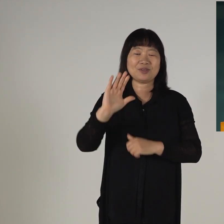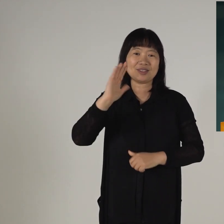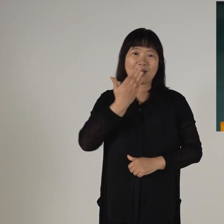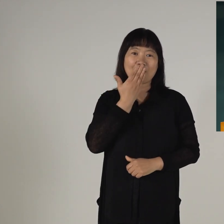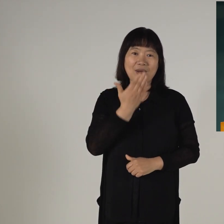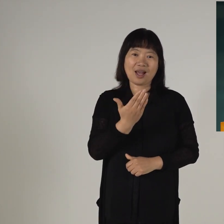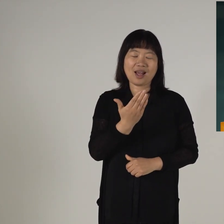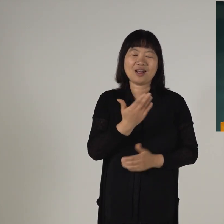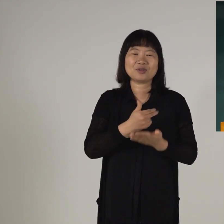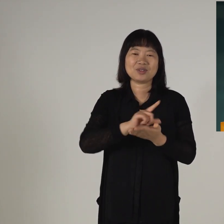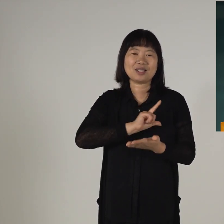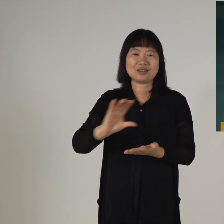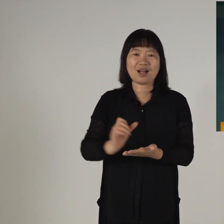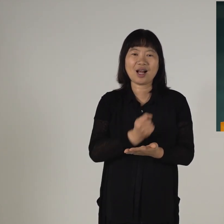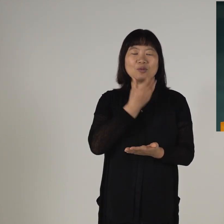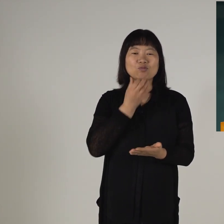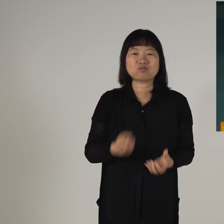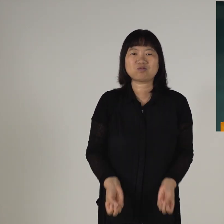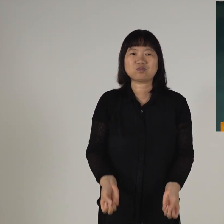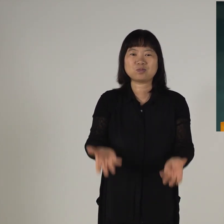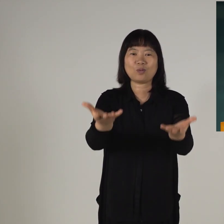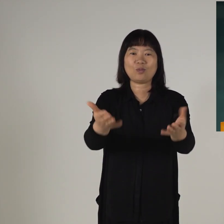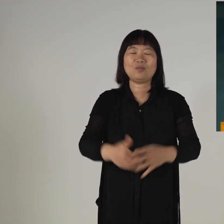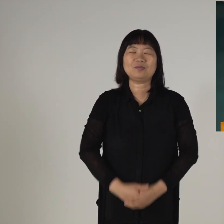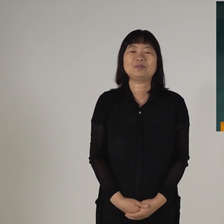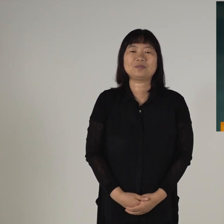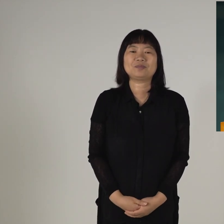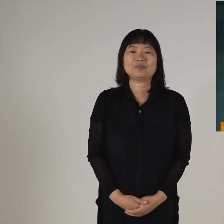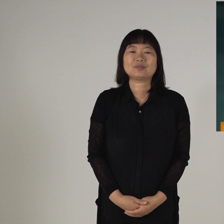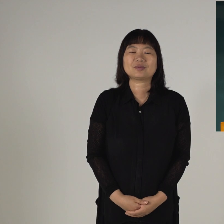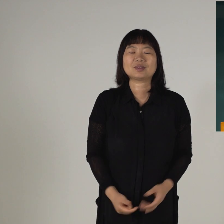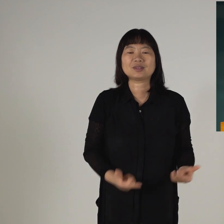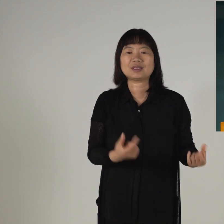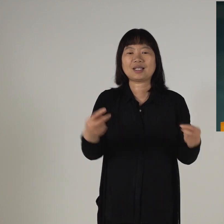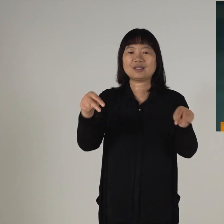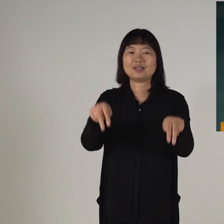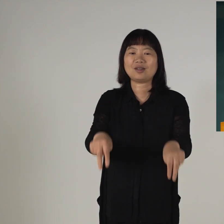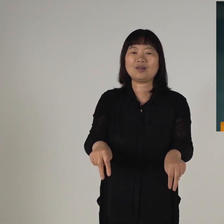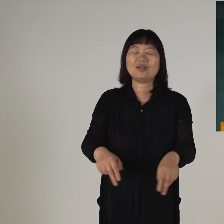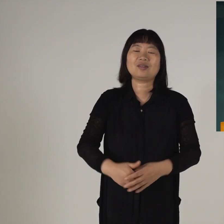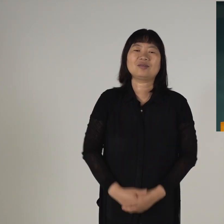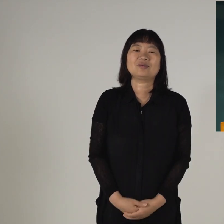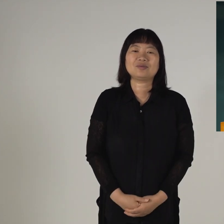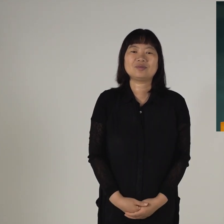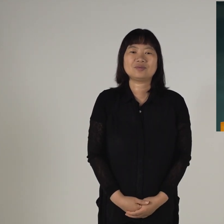있기를 주의 이름으로 축복합니다. 다 일어나십시다.